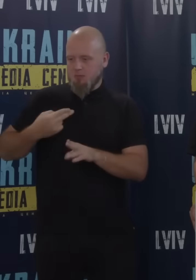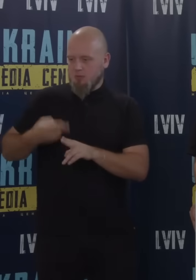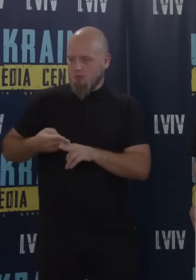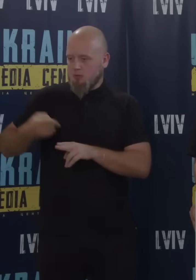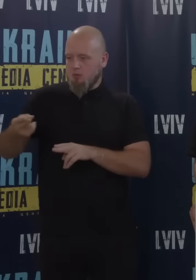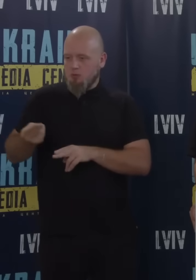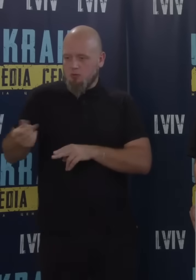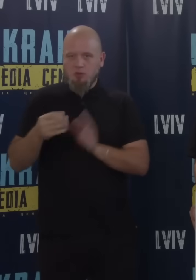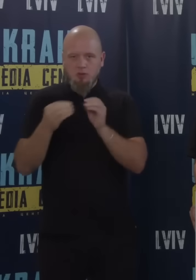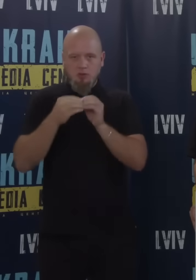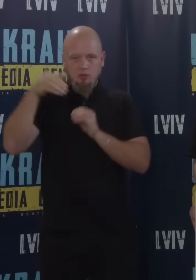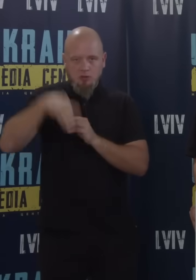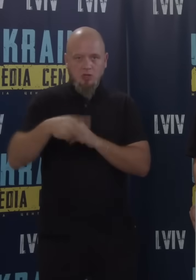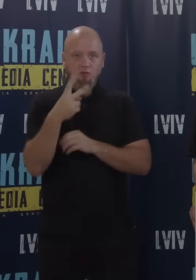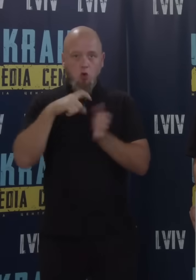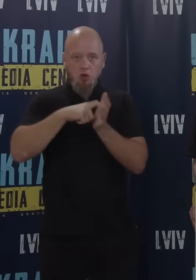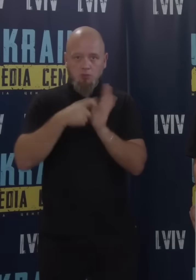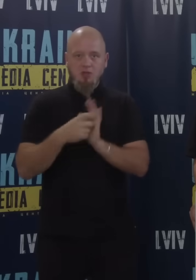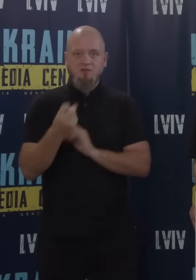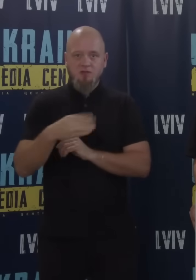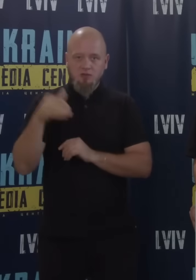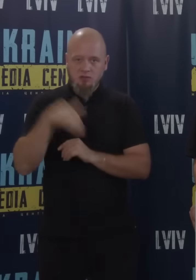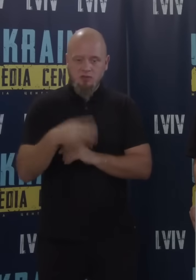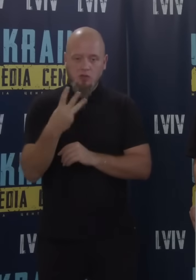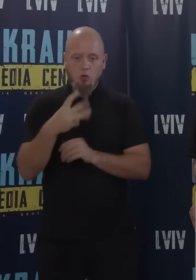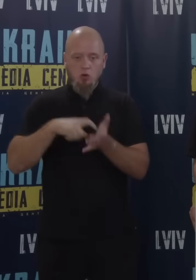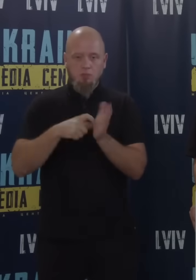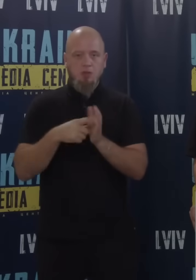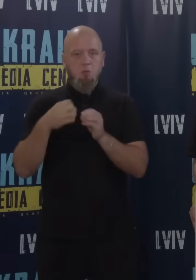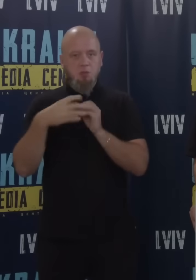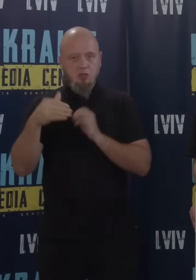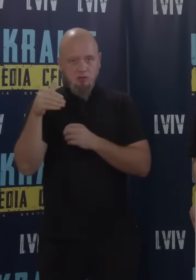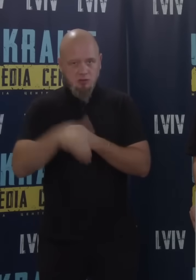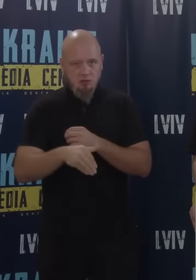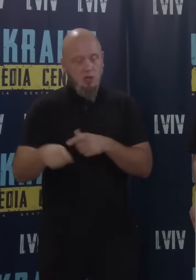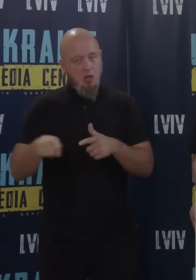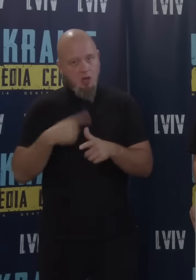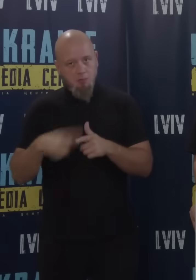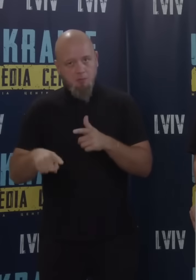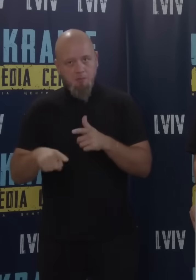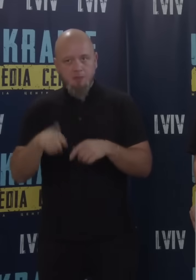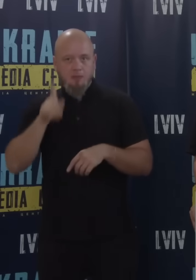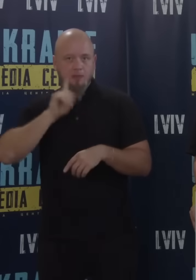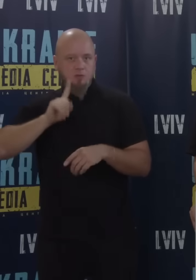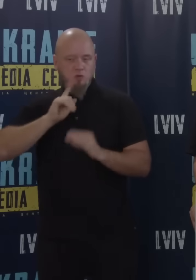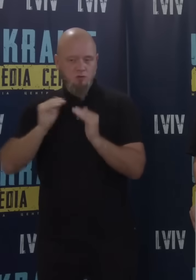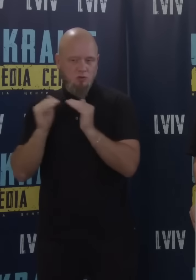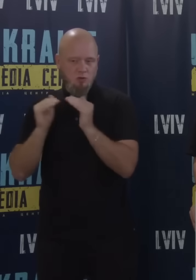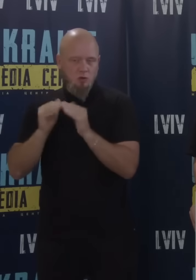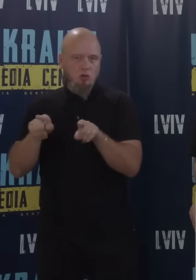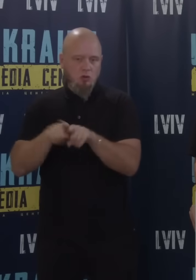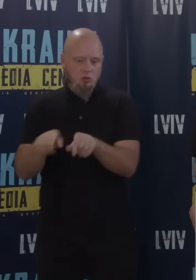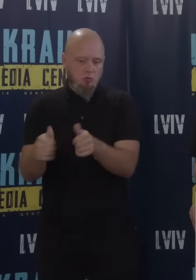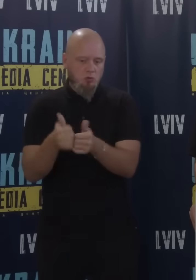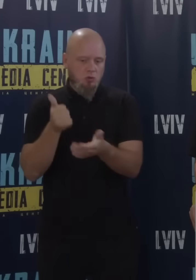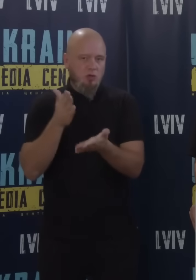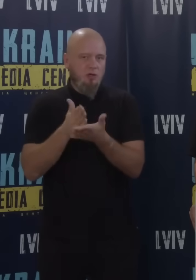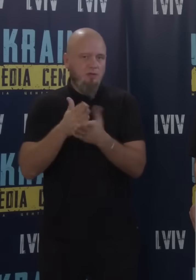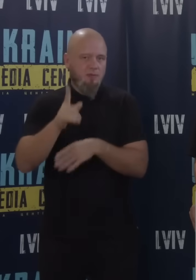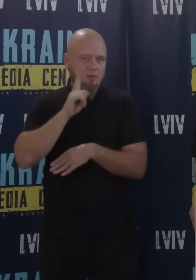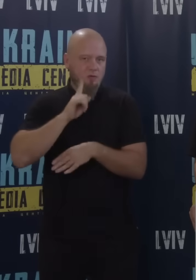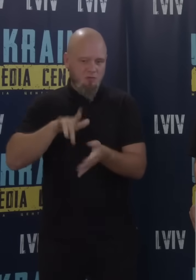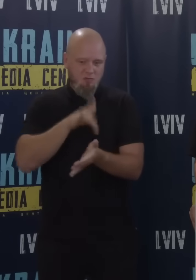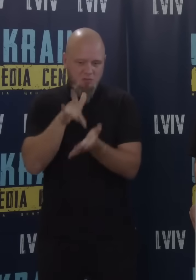компенсуємо 10 тисяч, за двокімнатну 12, за трьохкімнатну 15 тисяч, або тимчасове житло, також поруч є